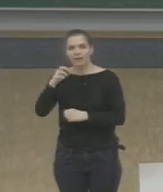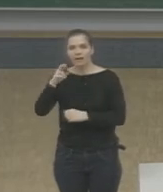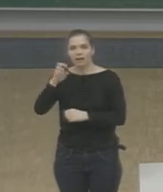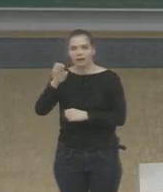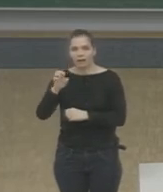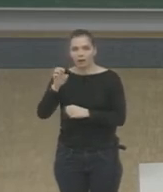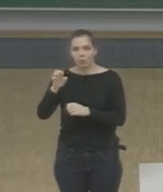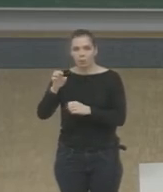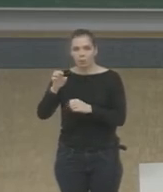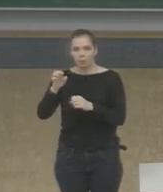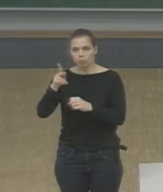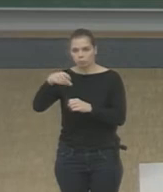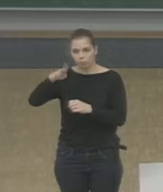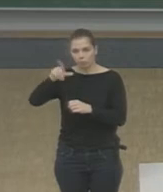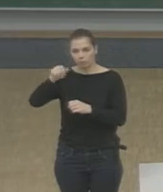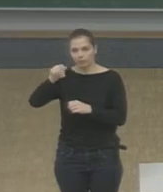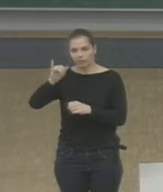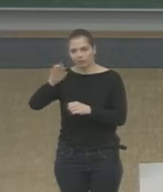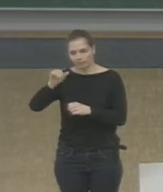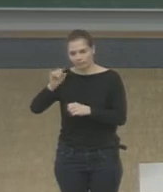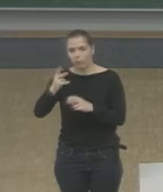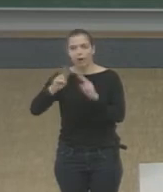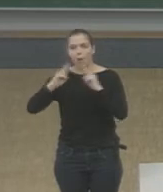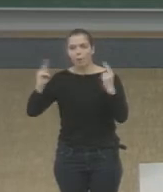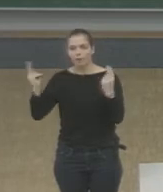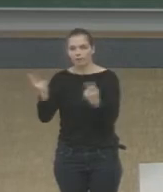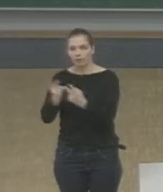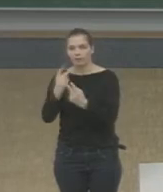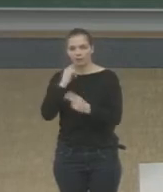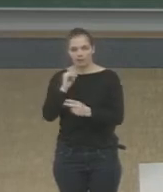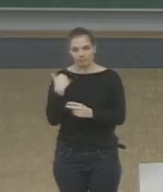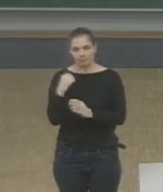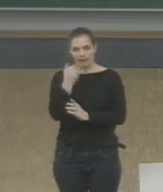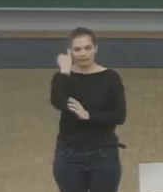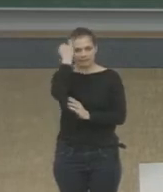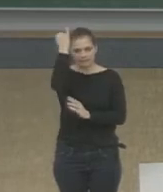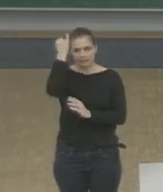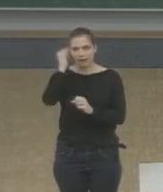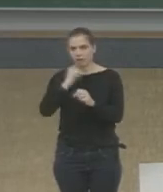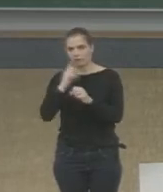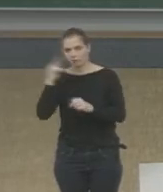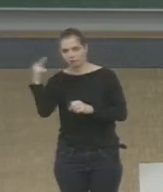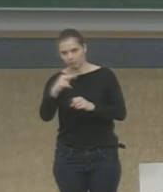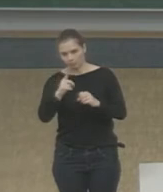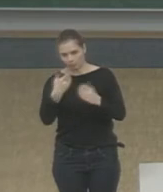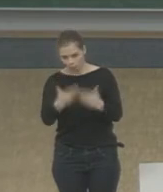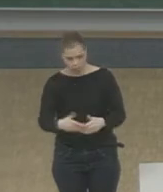als Universalisierung von Bildung im Sinne dieses ersten Ideals, das ich Ihnen gezeigt habe,